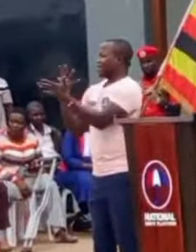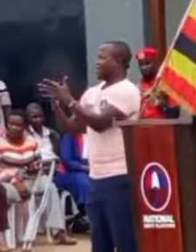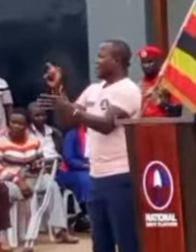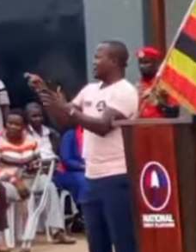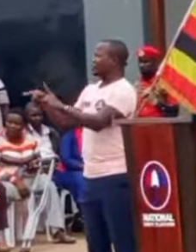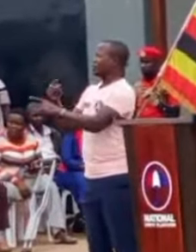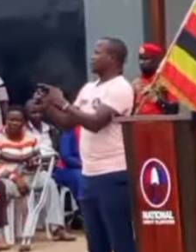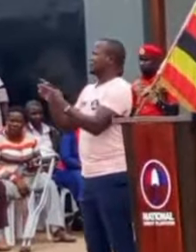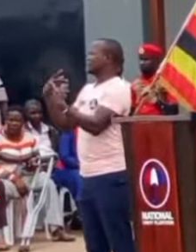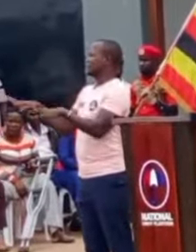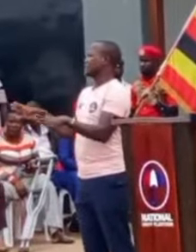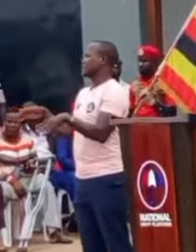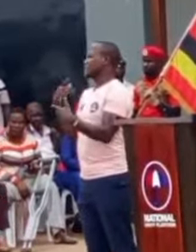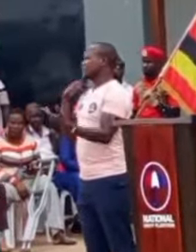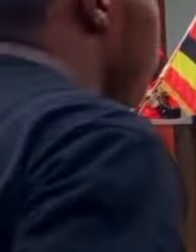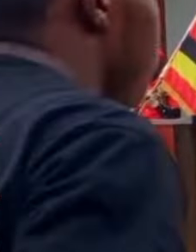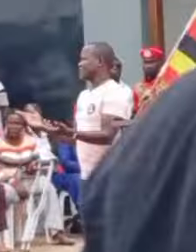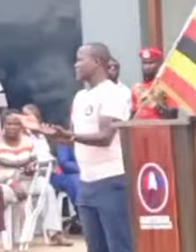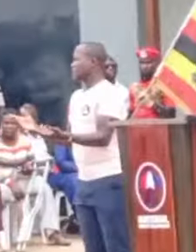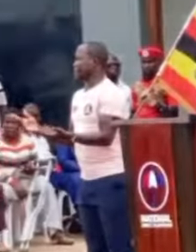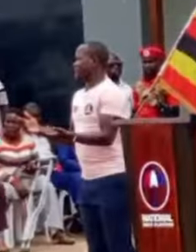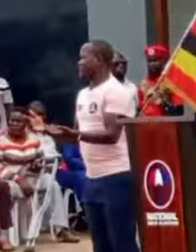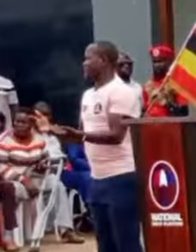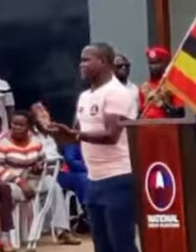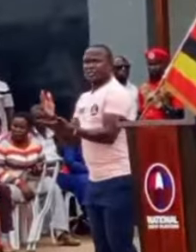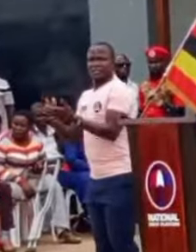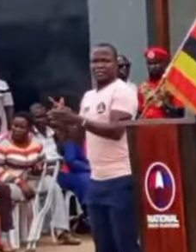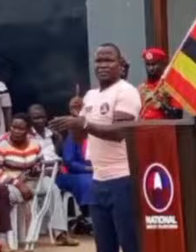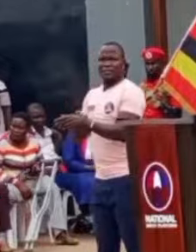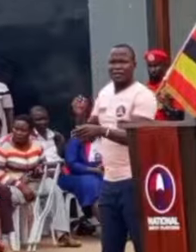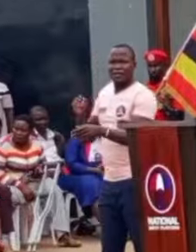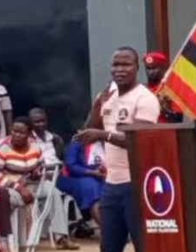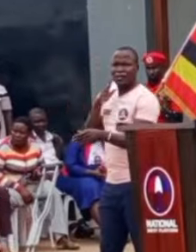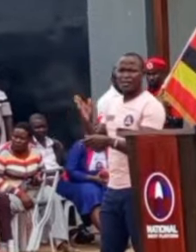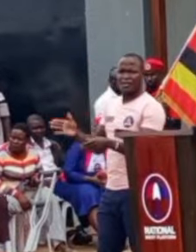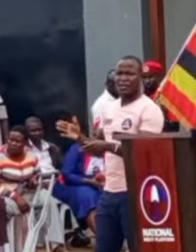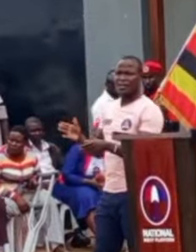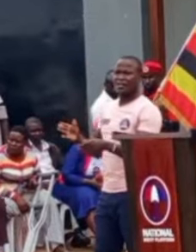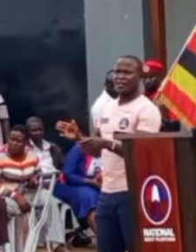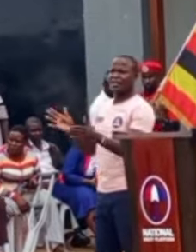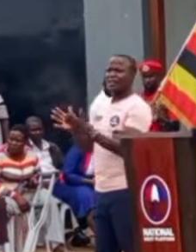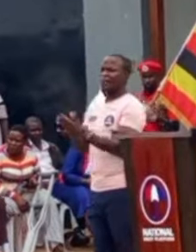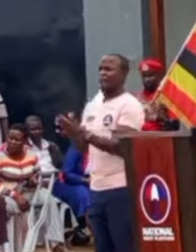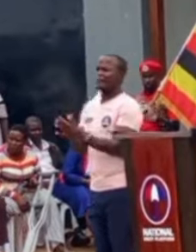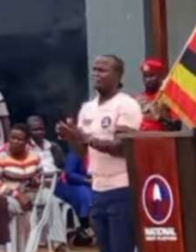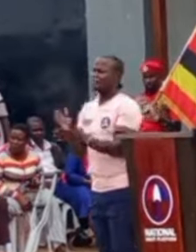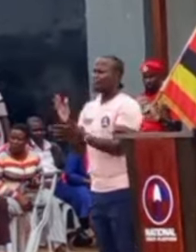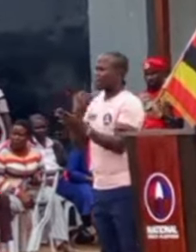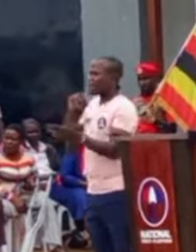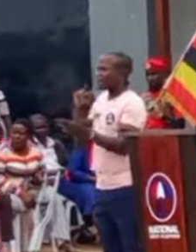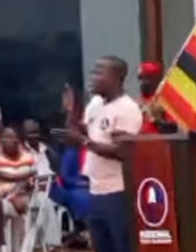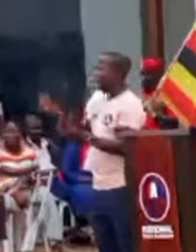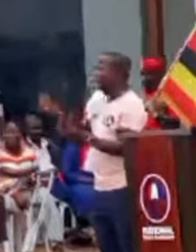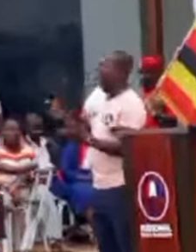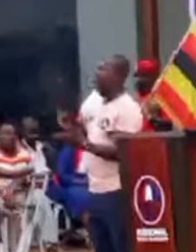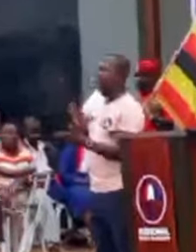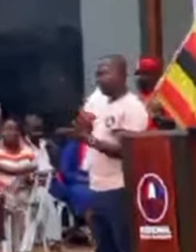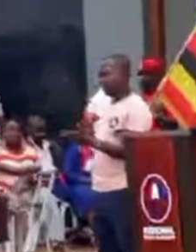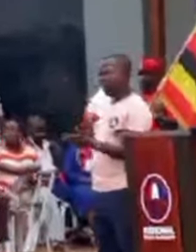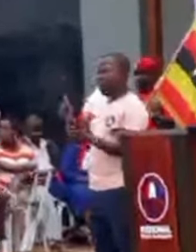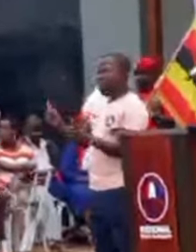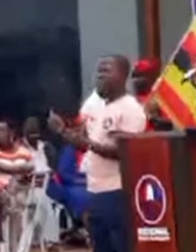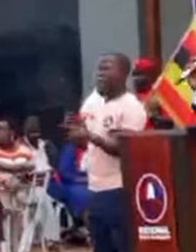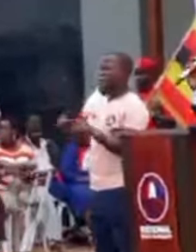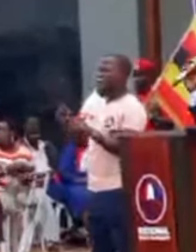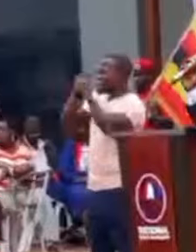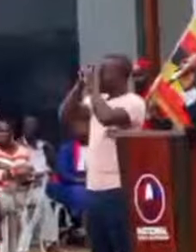waffe Umaru Magala naye ne bamuyimbula Umaru Magala oyo mumanyi ng'omu ku basajja abasinga empisa